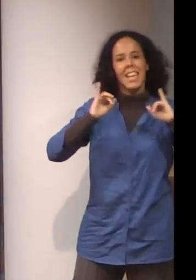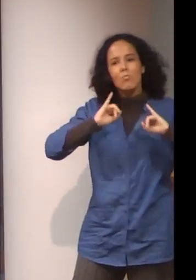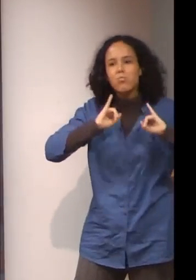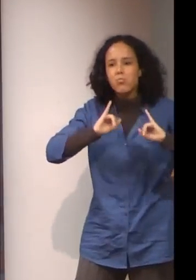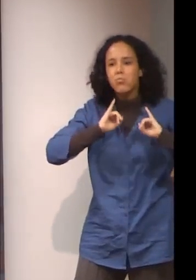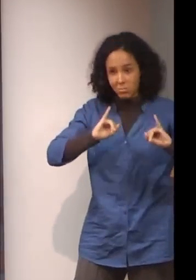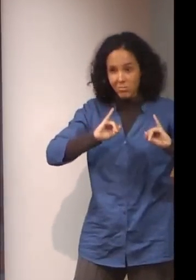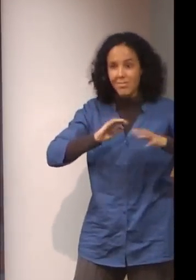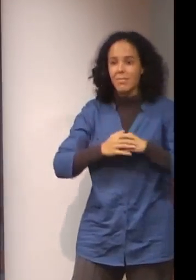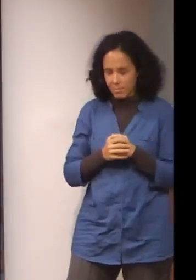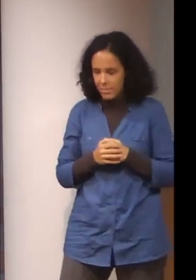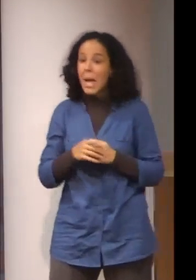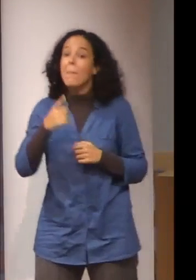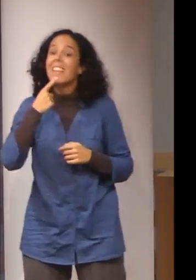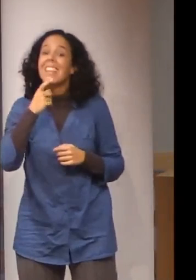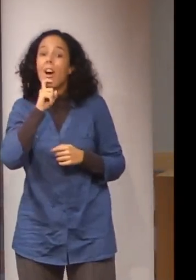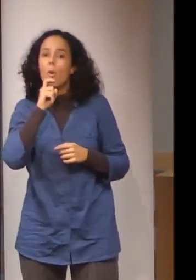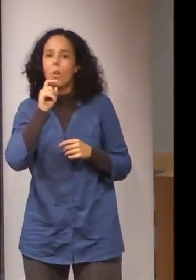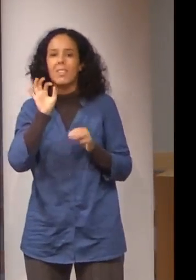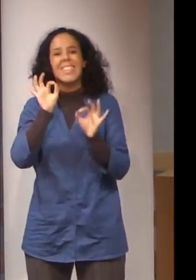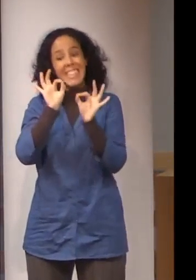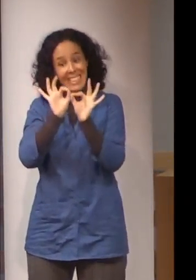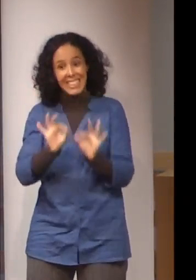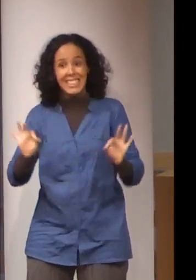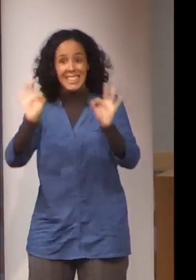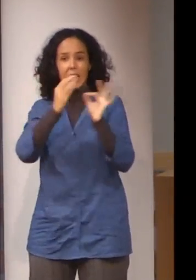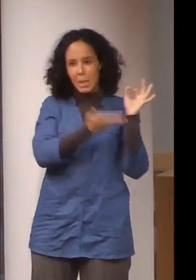para comunicarse y disfrutar.